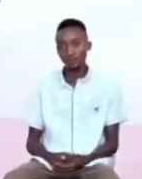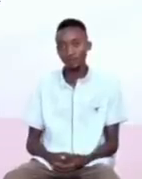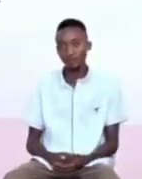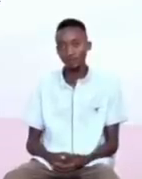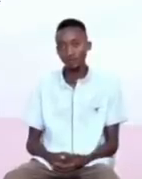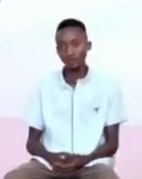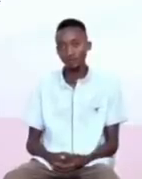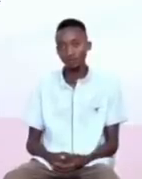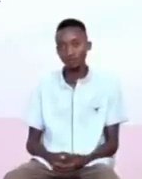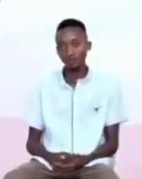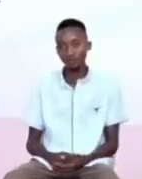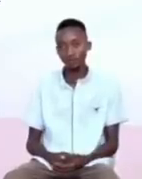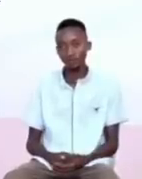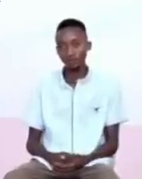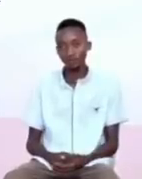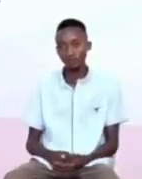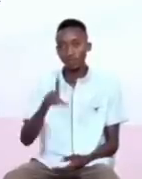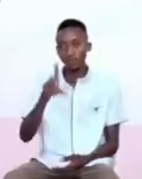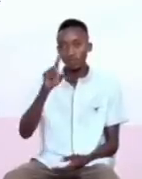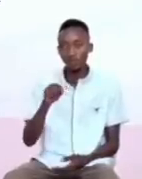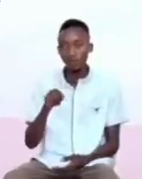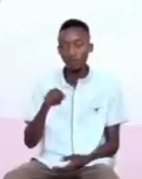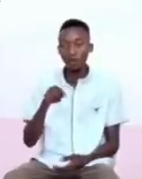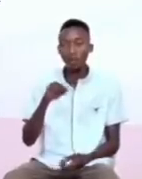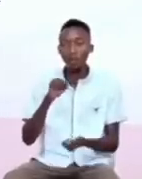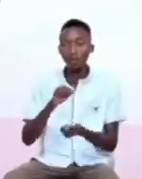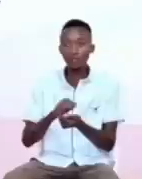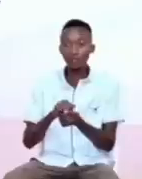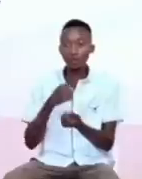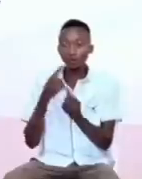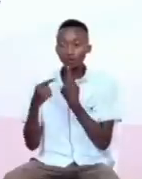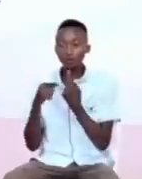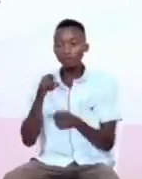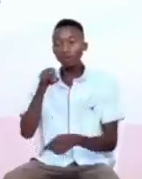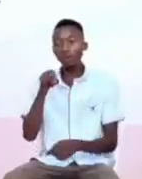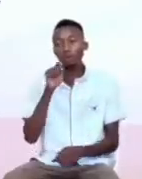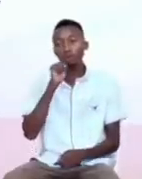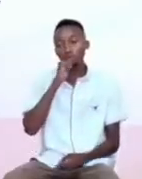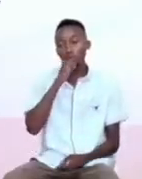Kuna vitu vya kuongea, wewe utafanya nini? Utanyamaza.